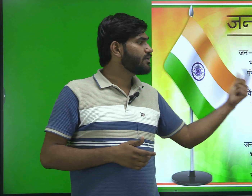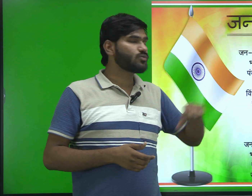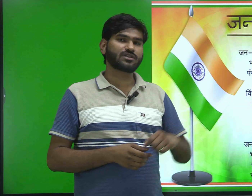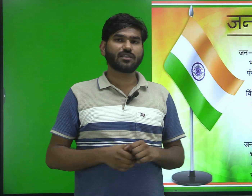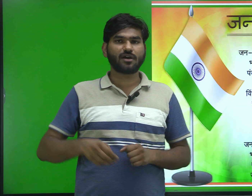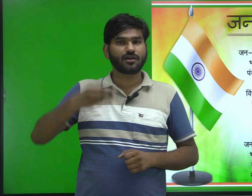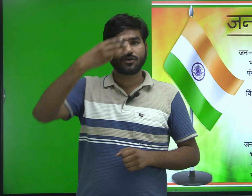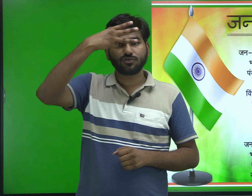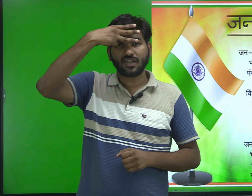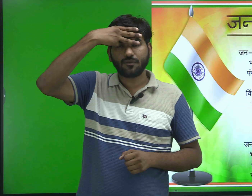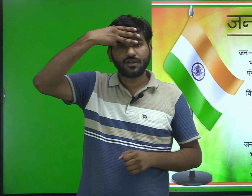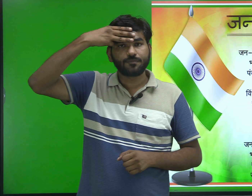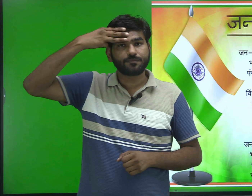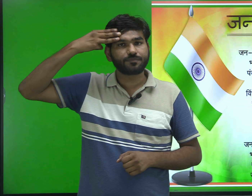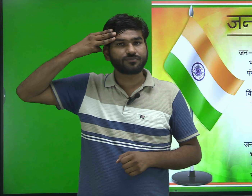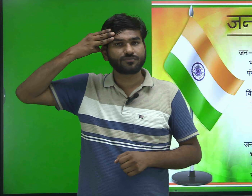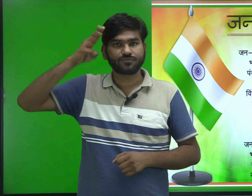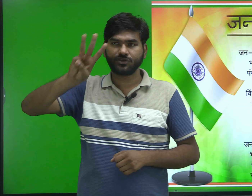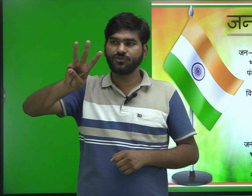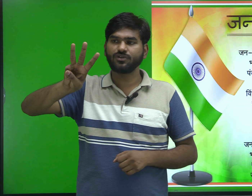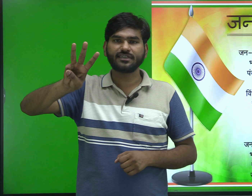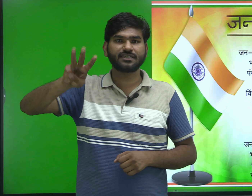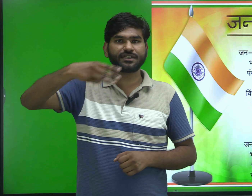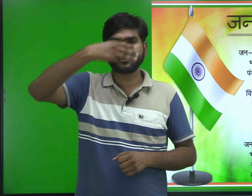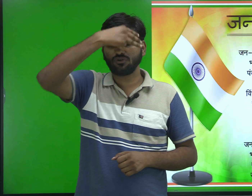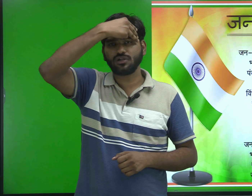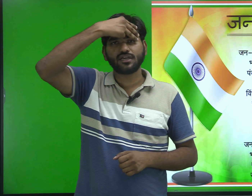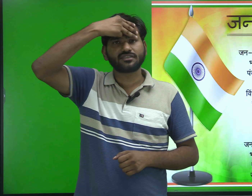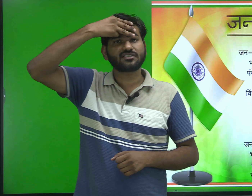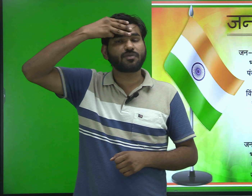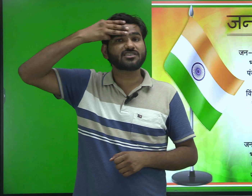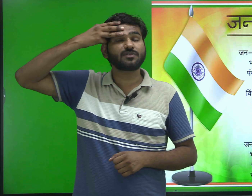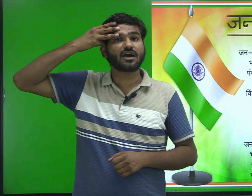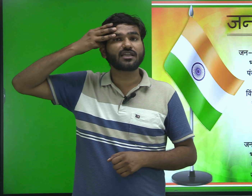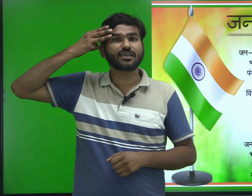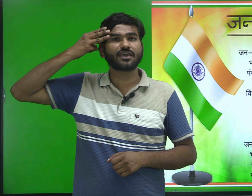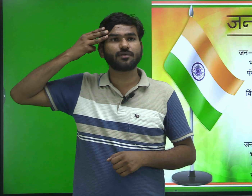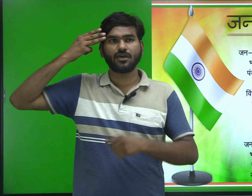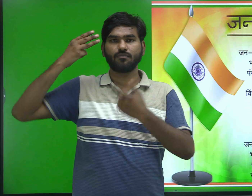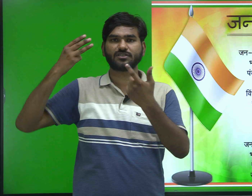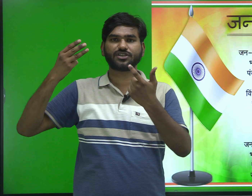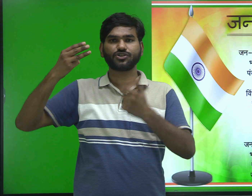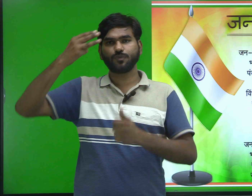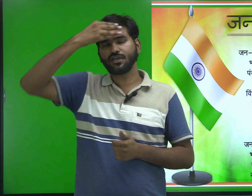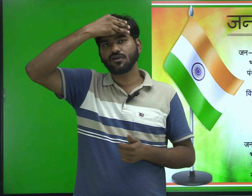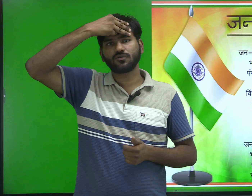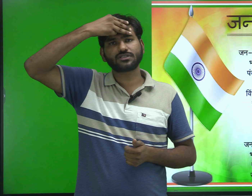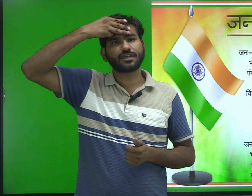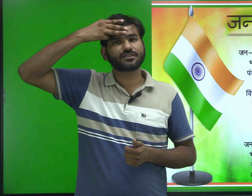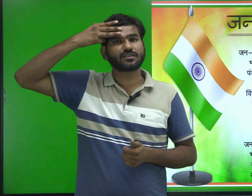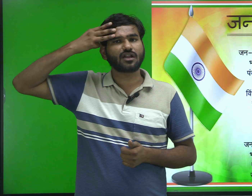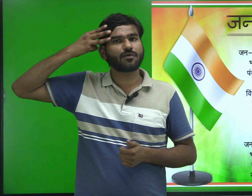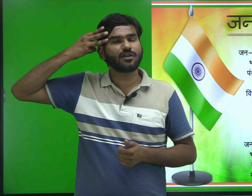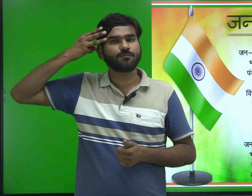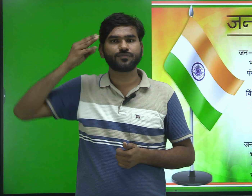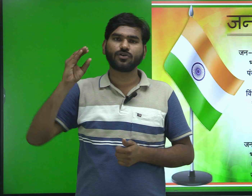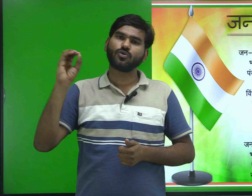उत्कल बंग। तो द्राविड़, 3 उँगली ऐसे कीजिए और जैसे भस्म लगाते हैं मस्तिष्क पे, उस तरीके से द्राविड़